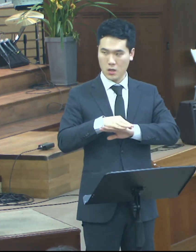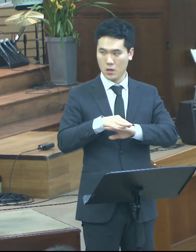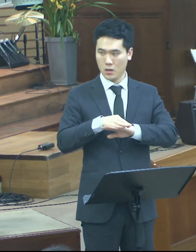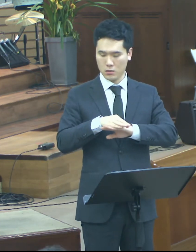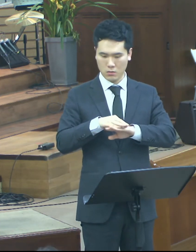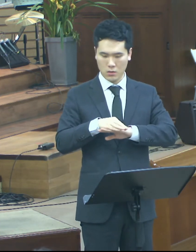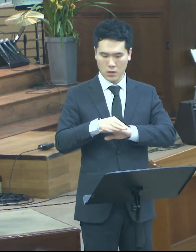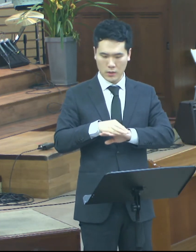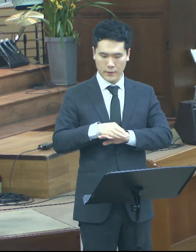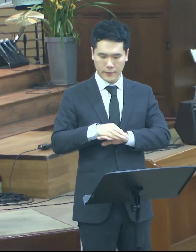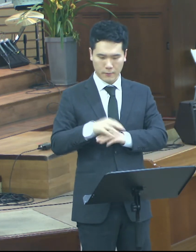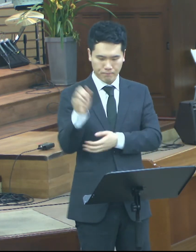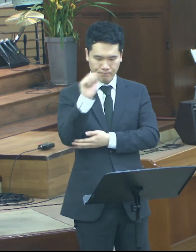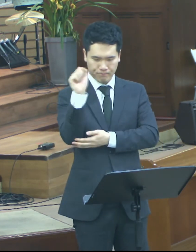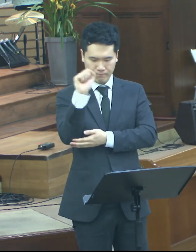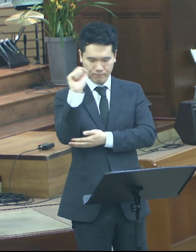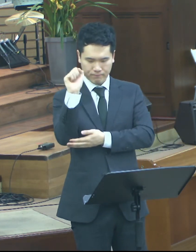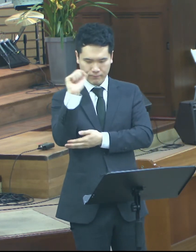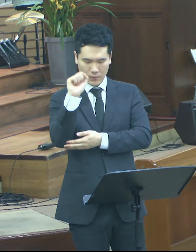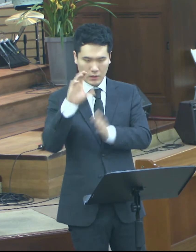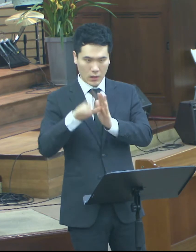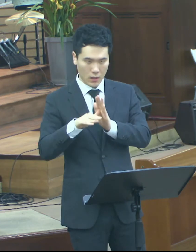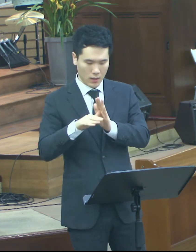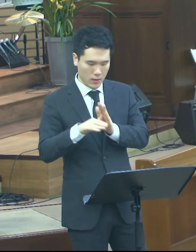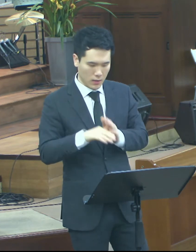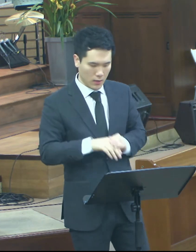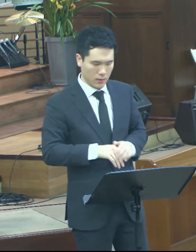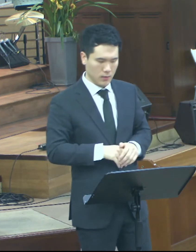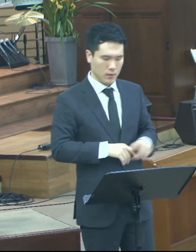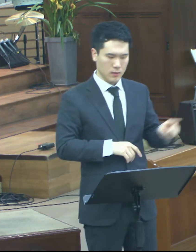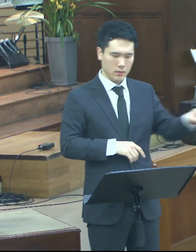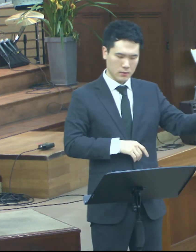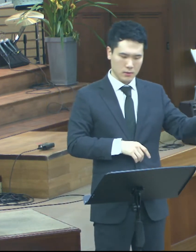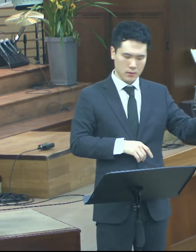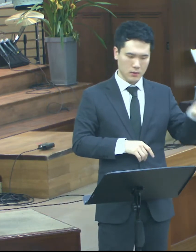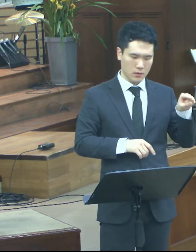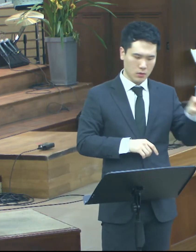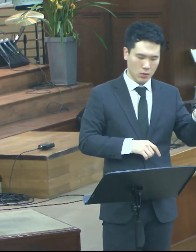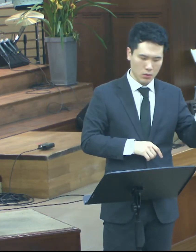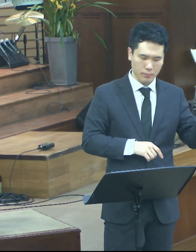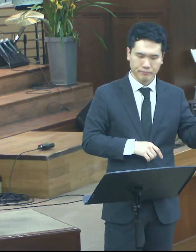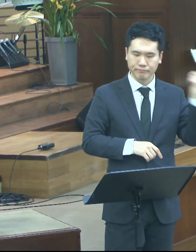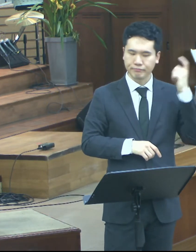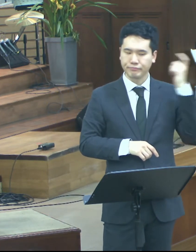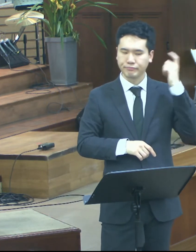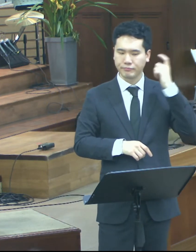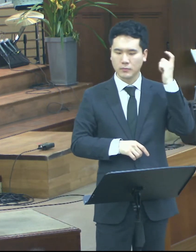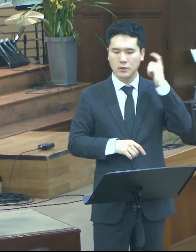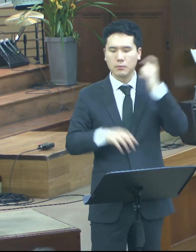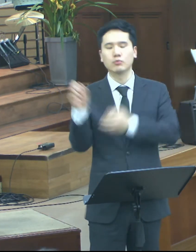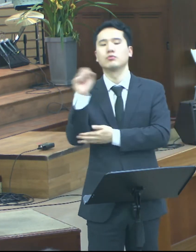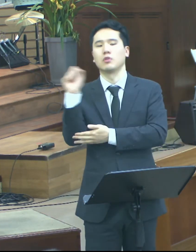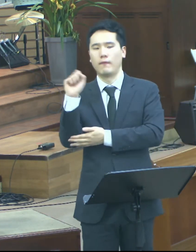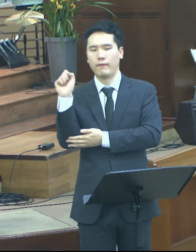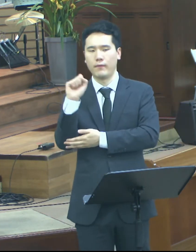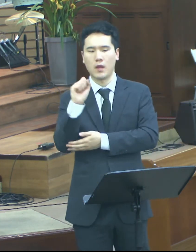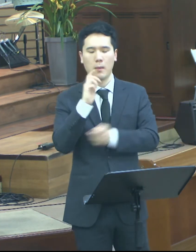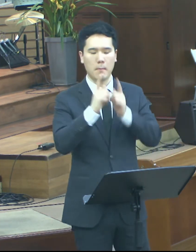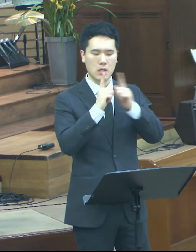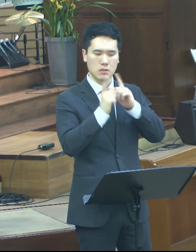틀어놓으면 어디 1시간 가잖아요. 1시간 내내 들려와요. 그러면 뭐 앞에 신경 쓰니까 뭐 머릿속에 다 새기는 건